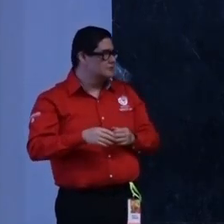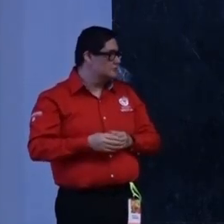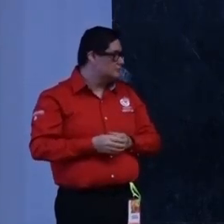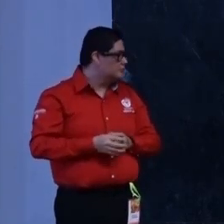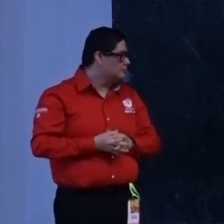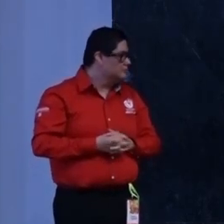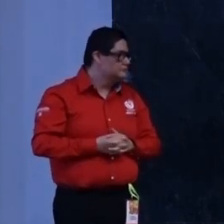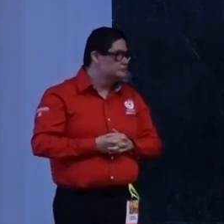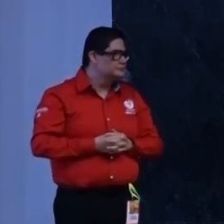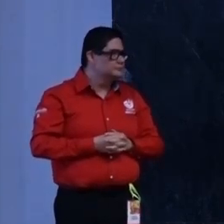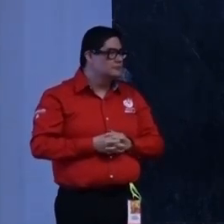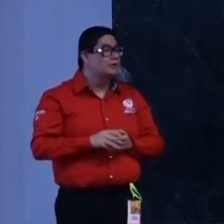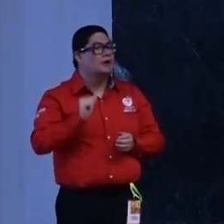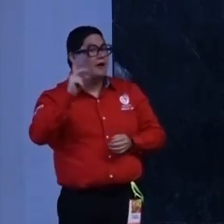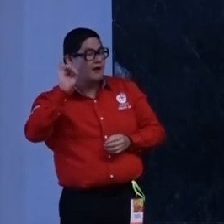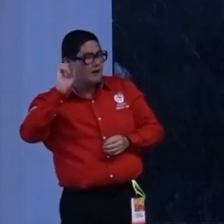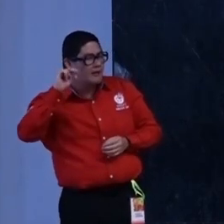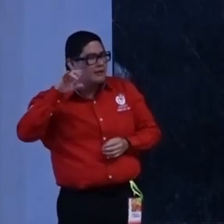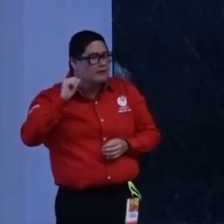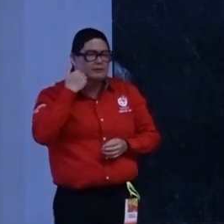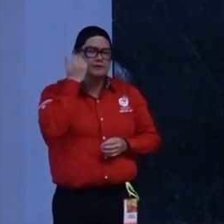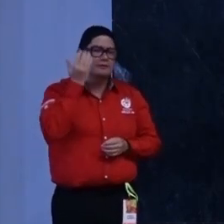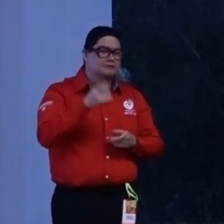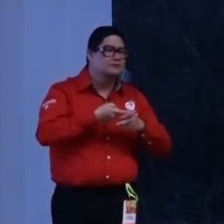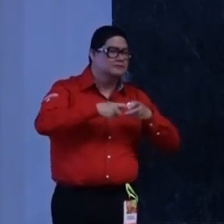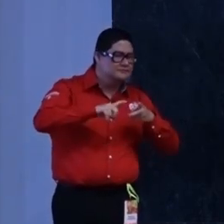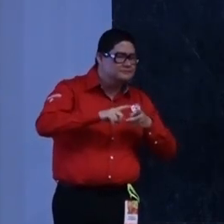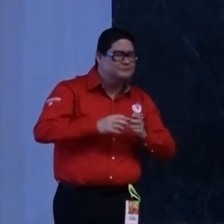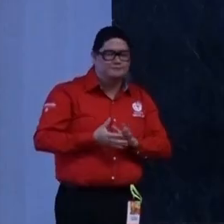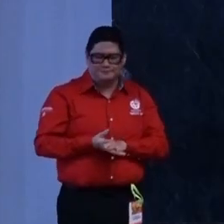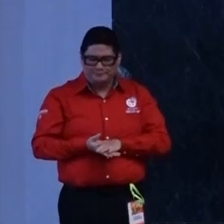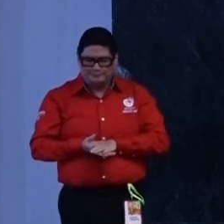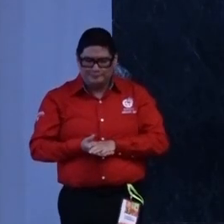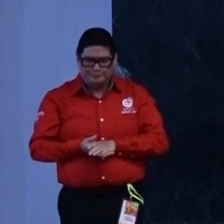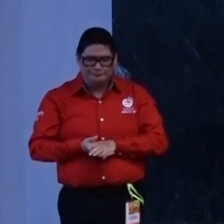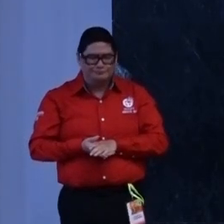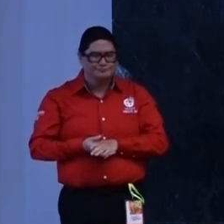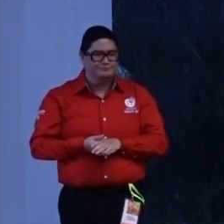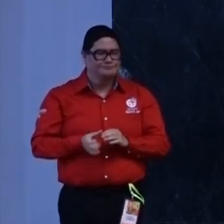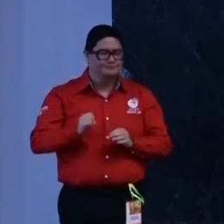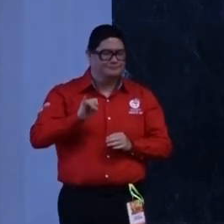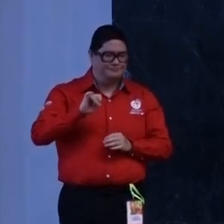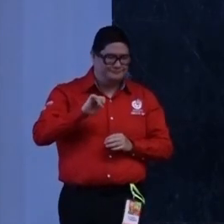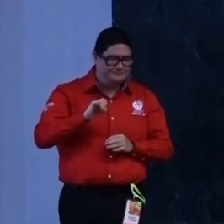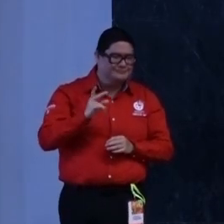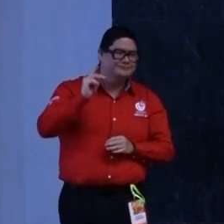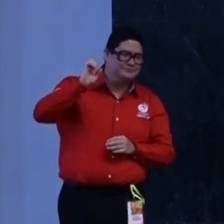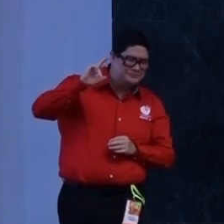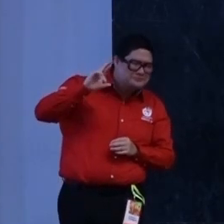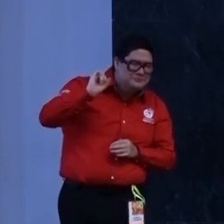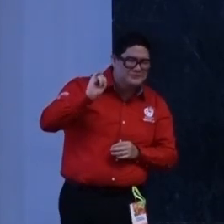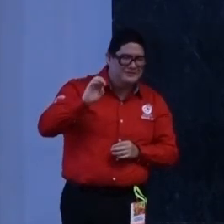entonces, Adriano, si quieres empezar. Si quieres, presenta Pedro.